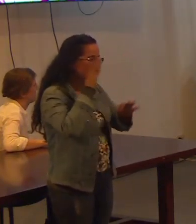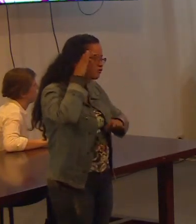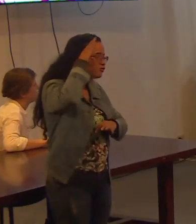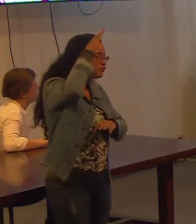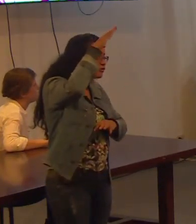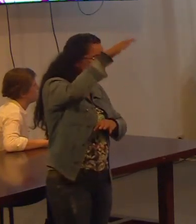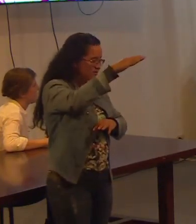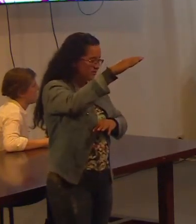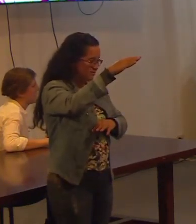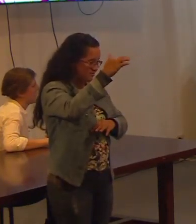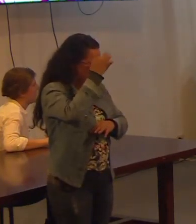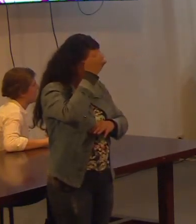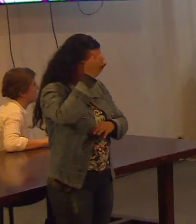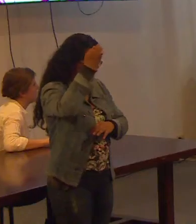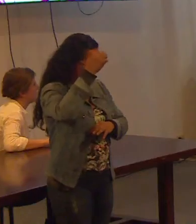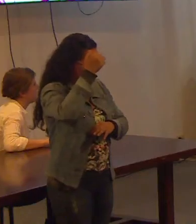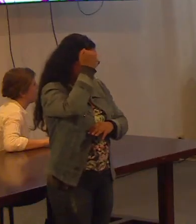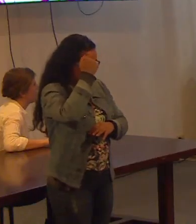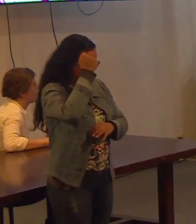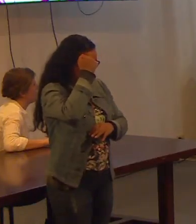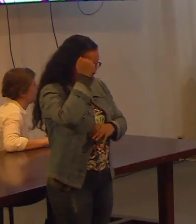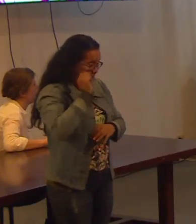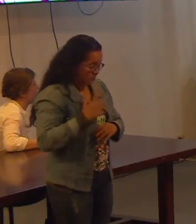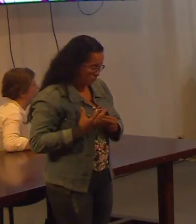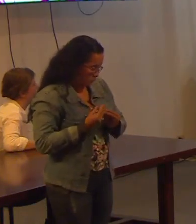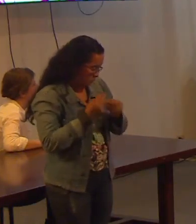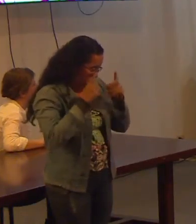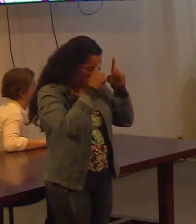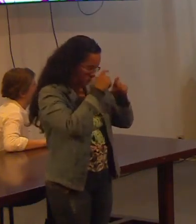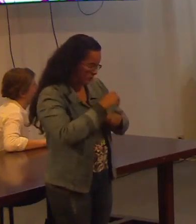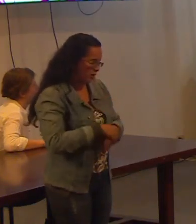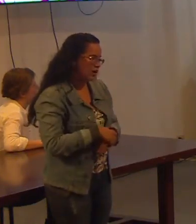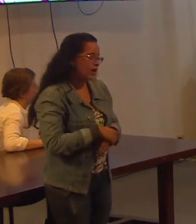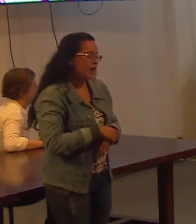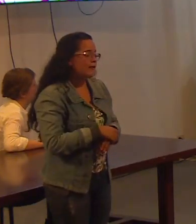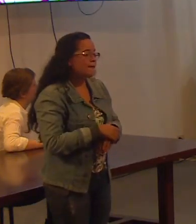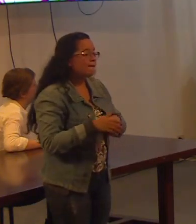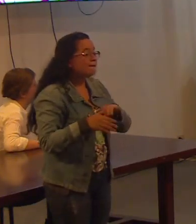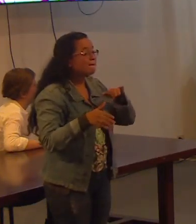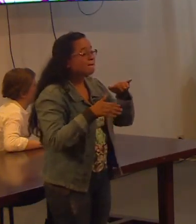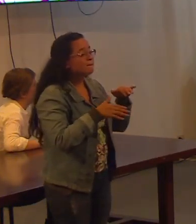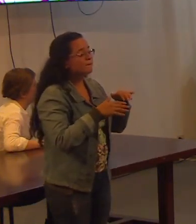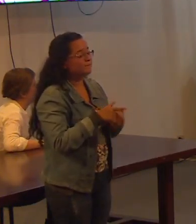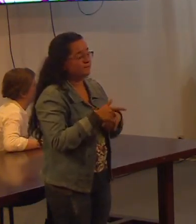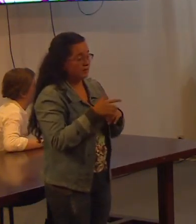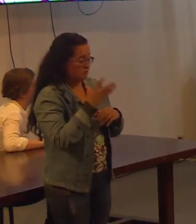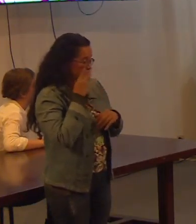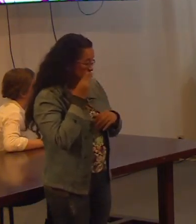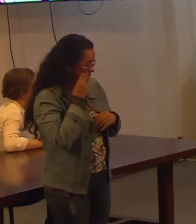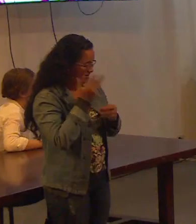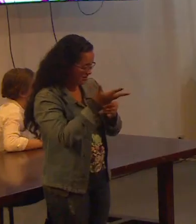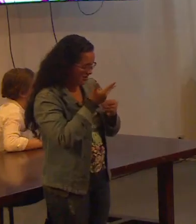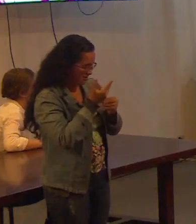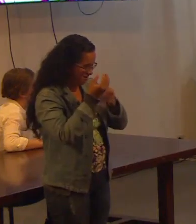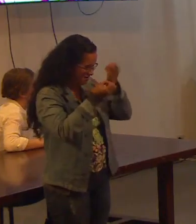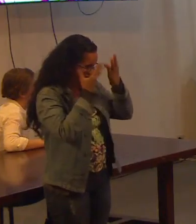docentes. Bueno, teniendo presente todo el proceso de las experiencias artístico-pedagógicas,